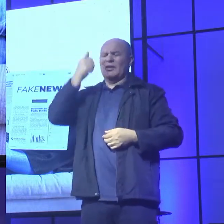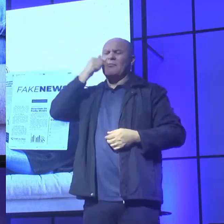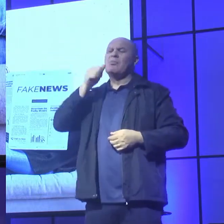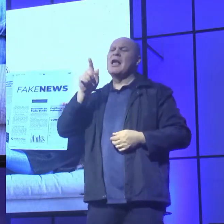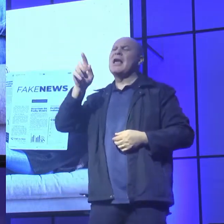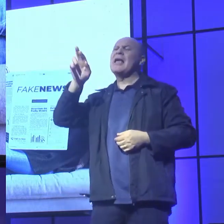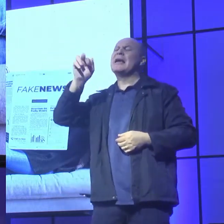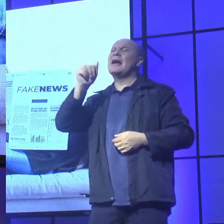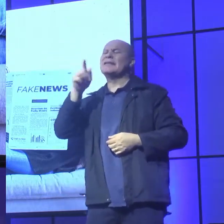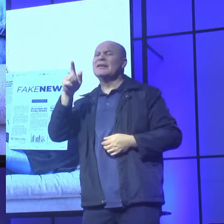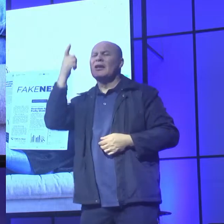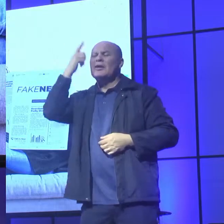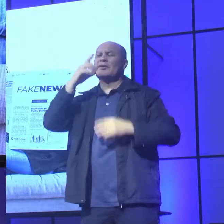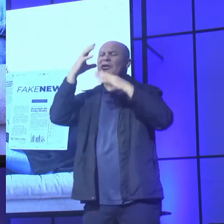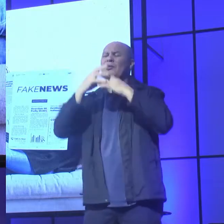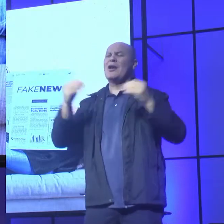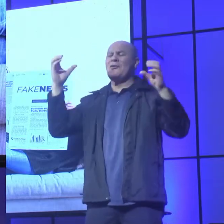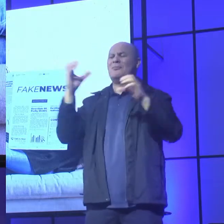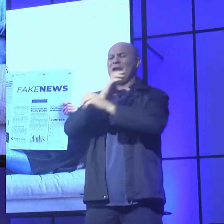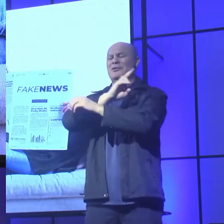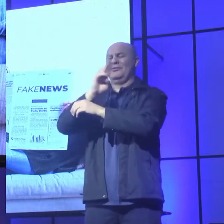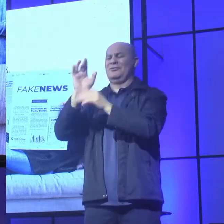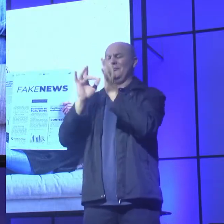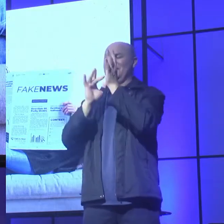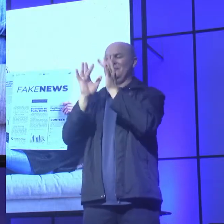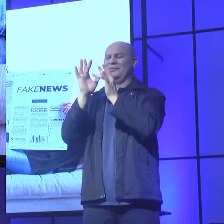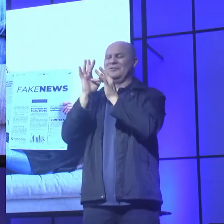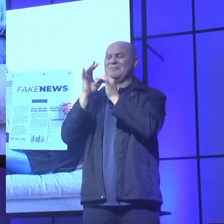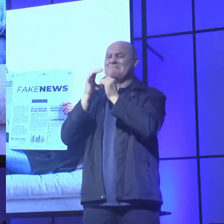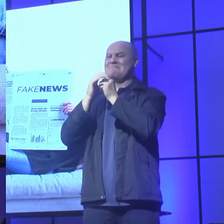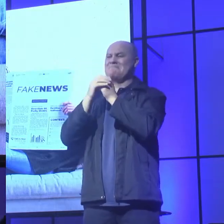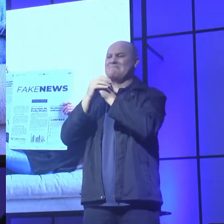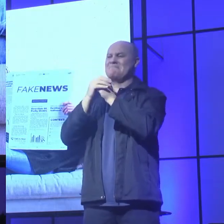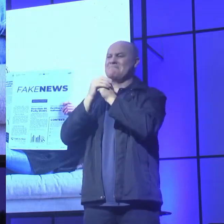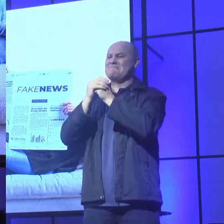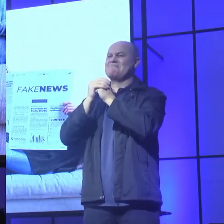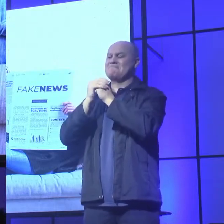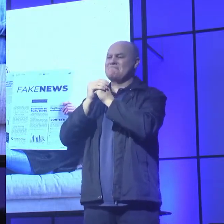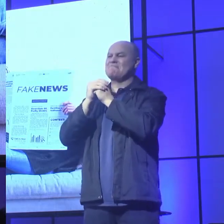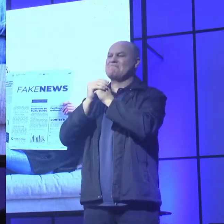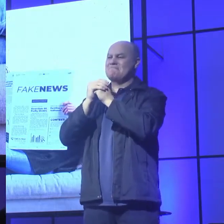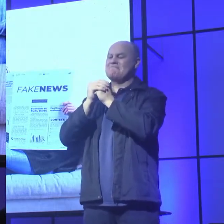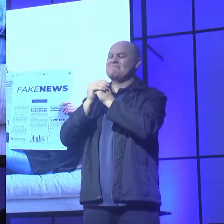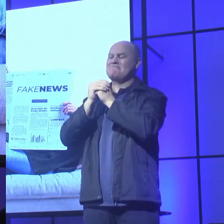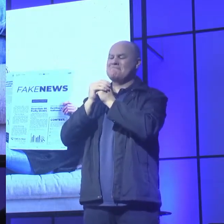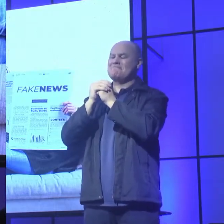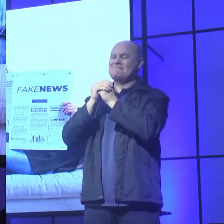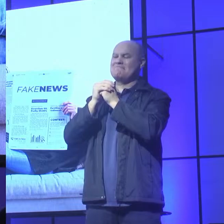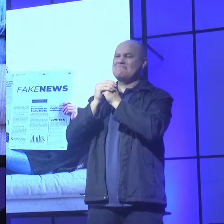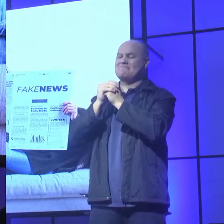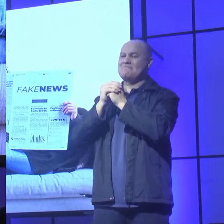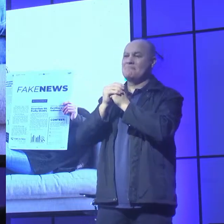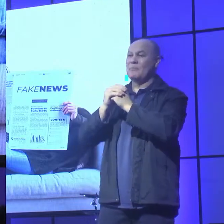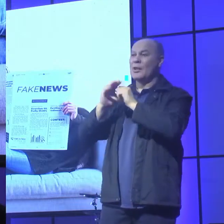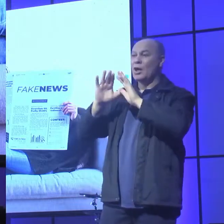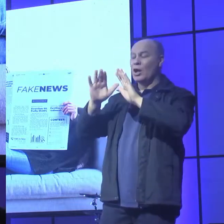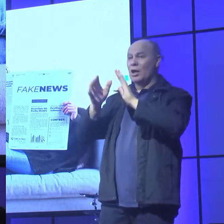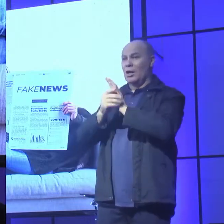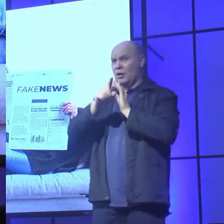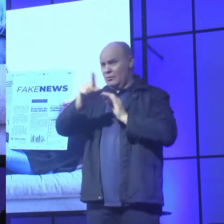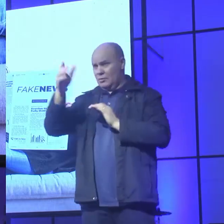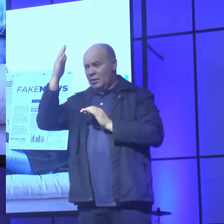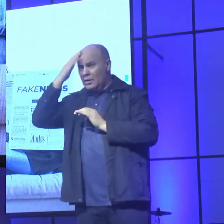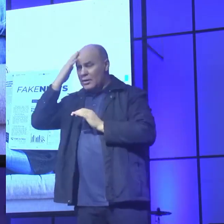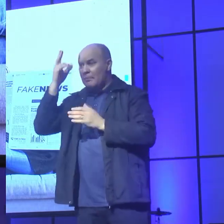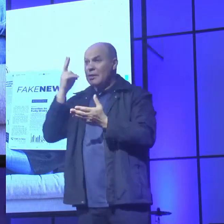sobre a sua vida, em nome de Jesus, amém, glória a Deus. Ao longo do mês de setembro, nós temos orado no